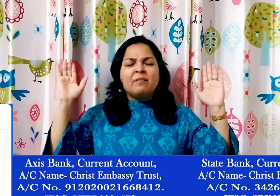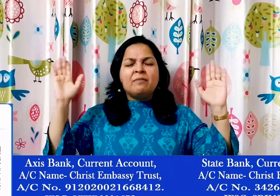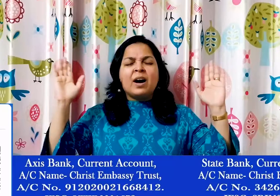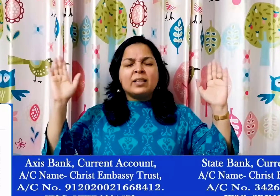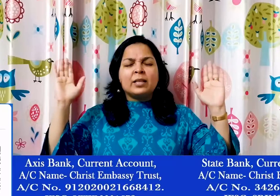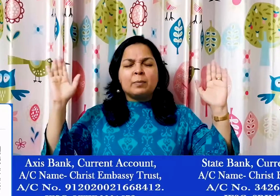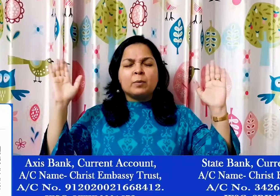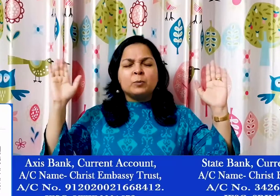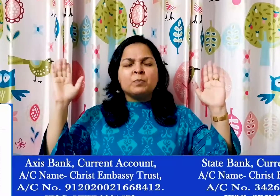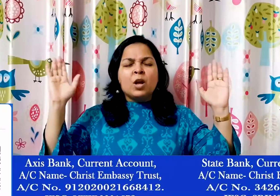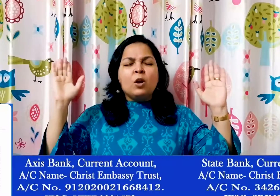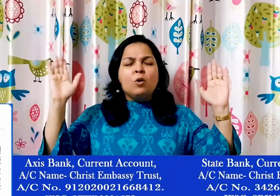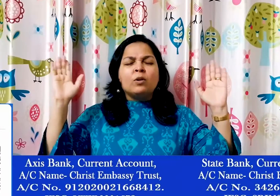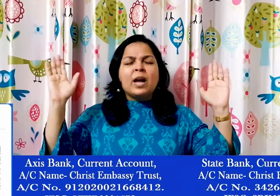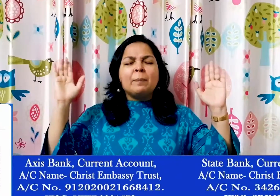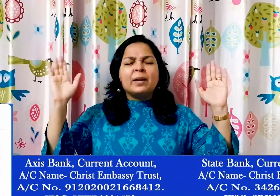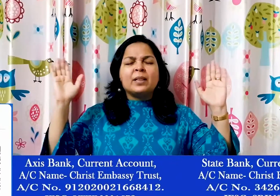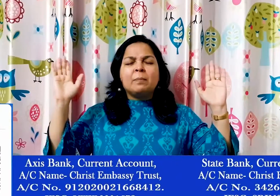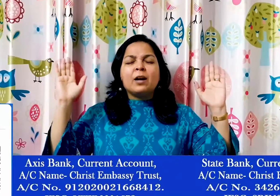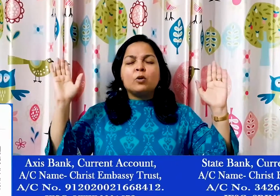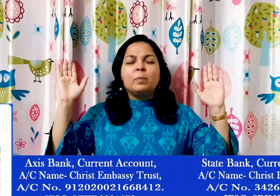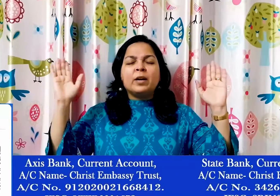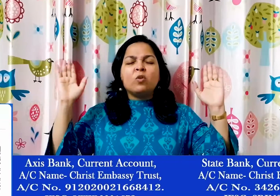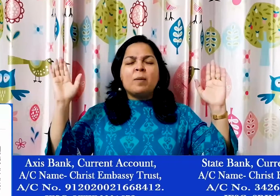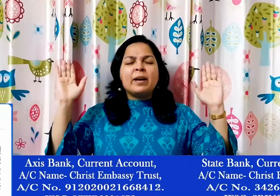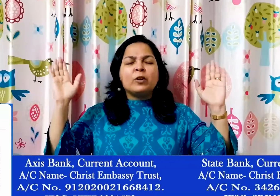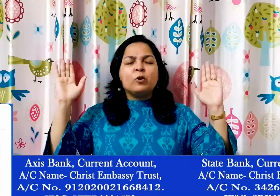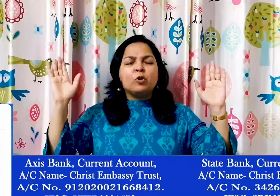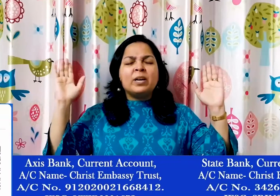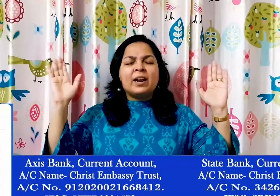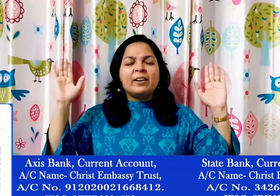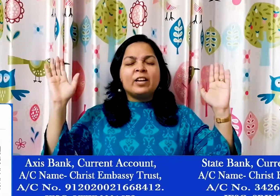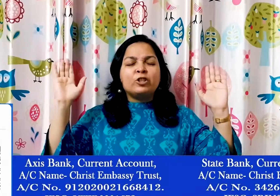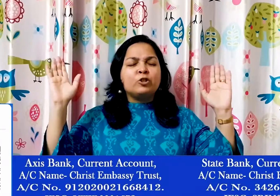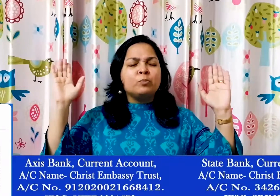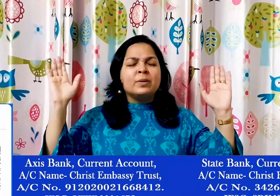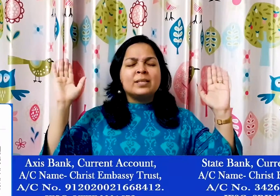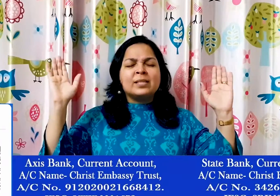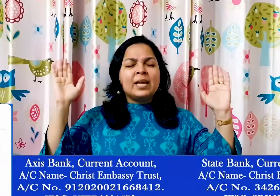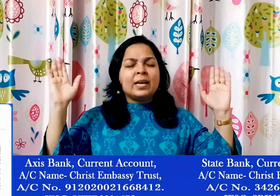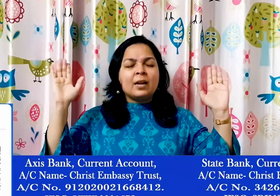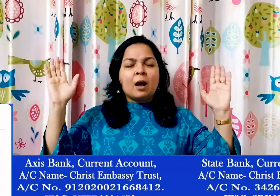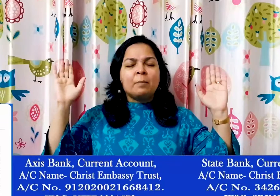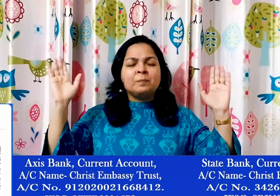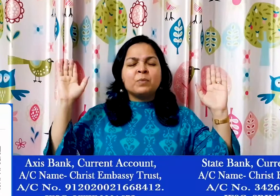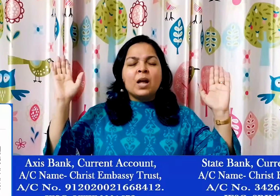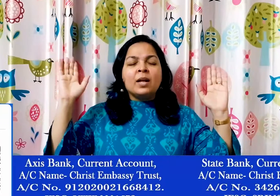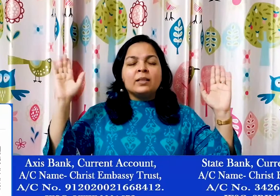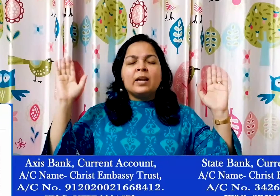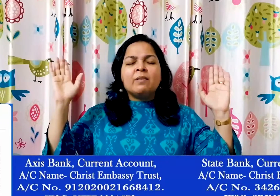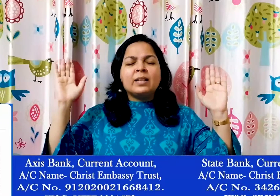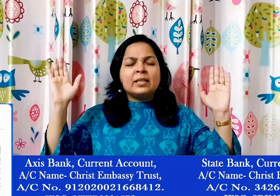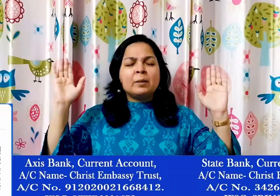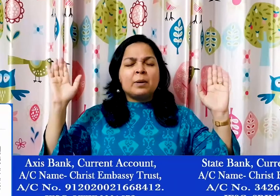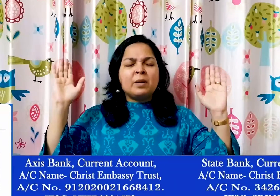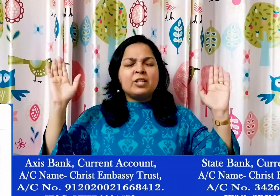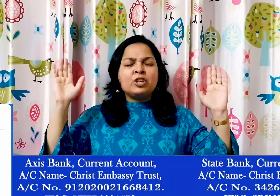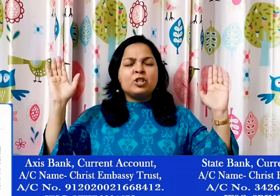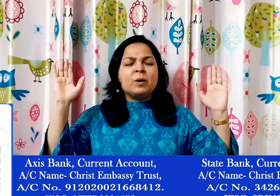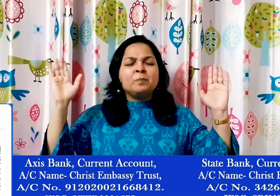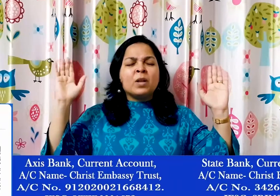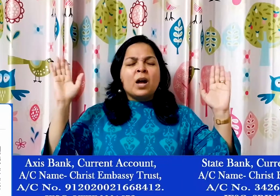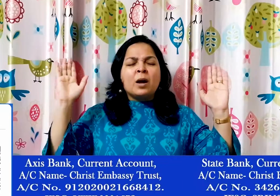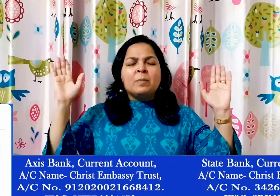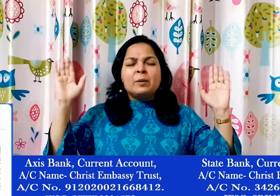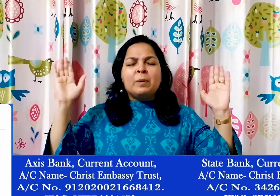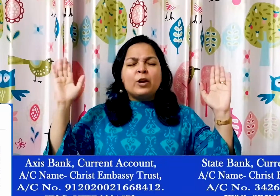प्रभु। धन्यवाद देते प्रभु। लोग नाप कर दबा कर उभर तो हमारे गोदों में डाल रहे यीशु मसीह के नाम। धन्यवाद देते